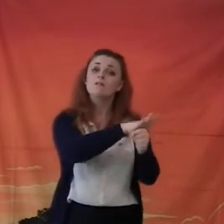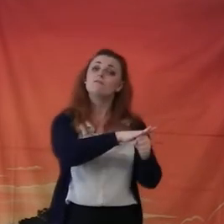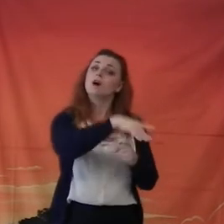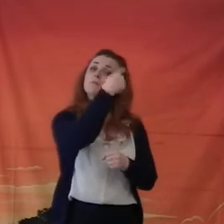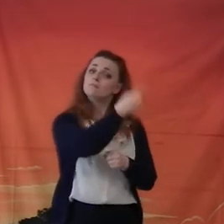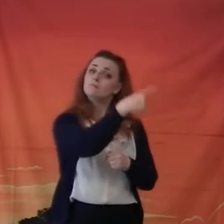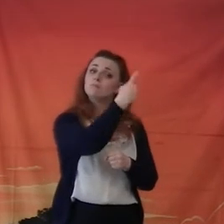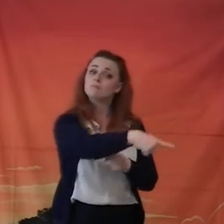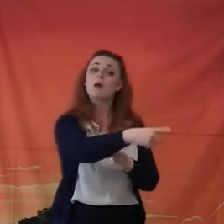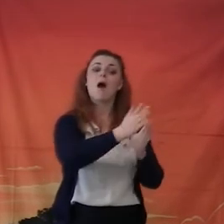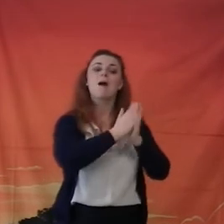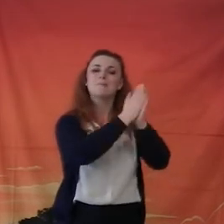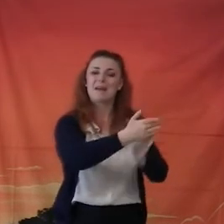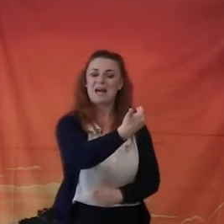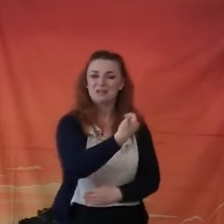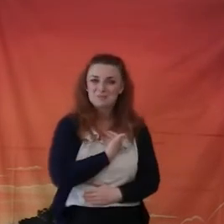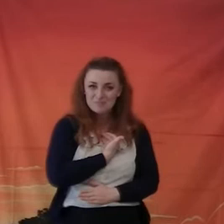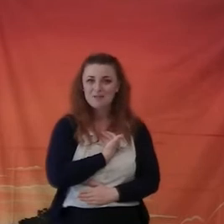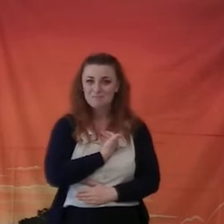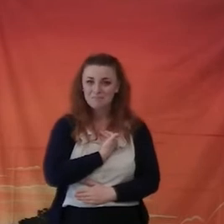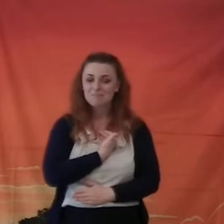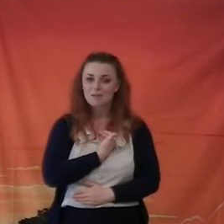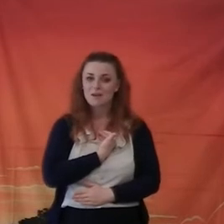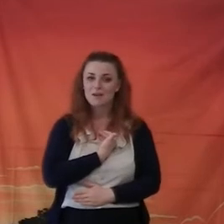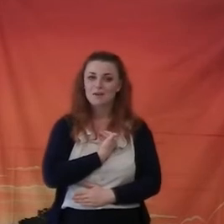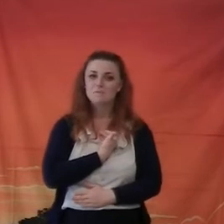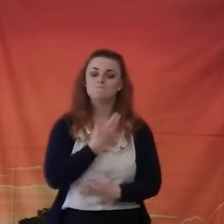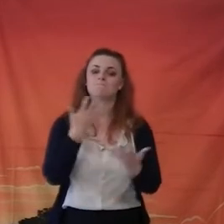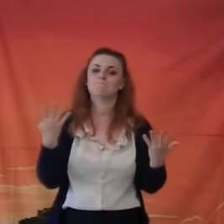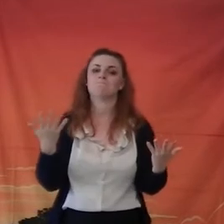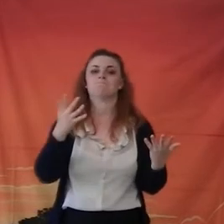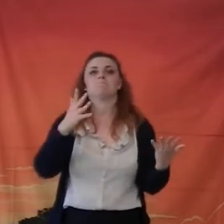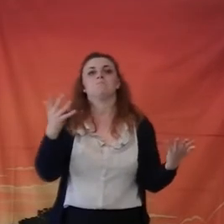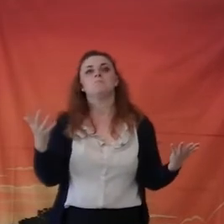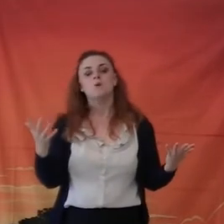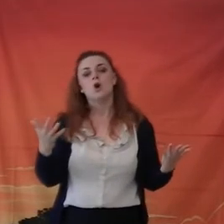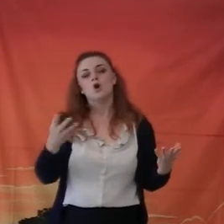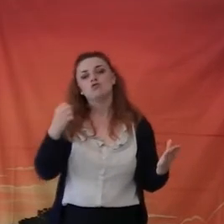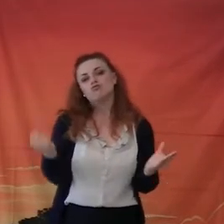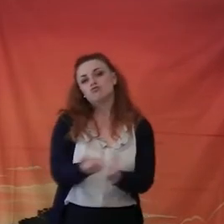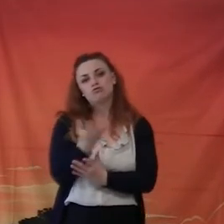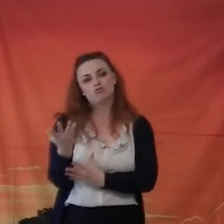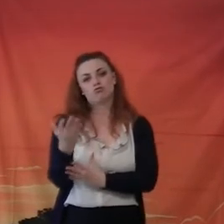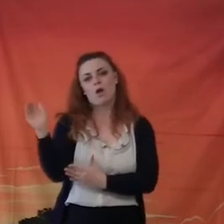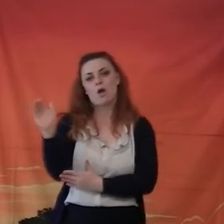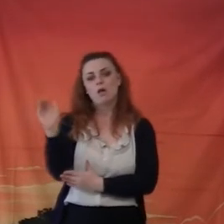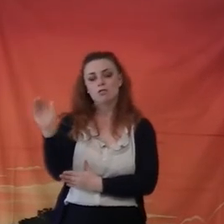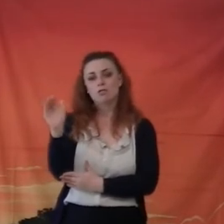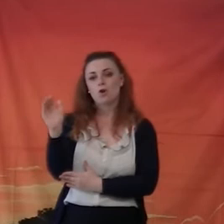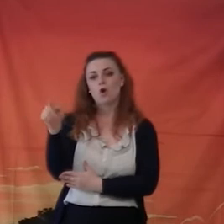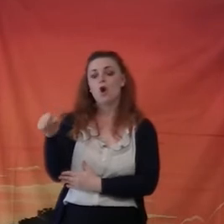molto forte quando abbiamo dovuto lasciare andare una bambina di 12 anni che era un'amica di